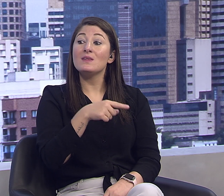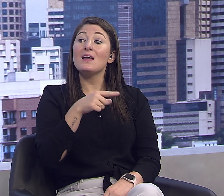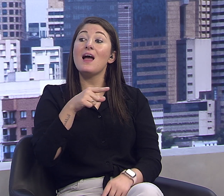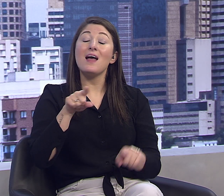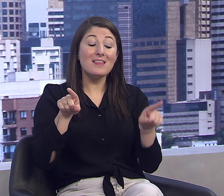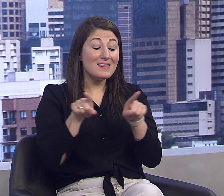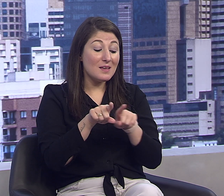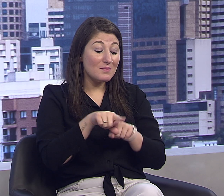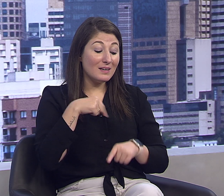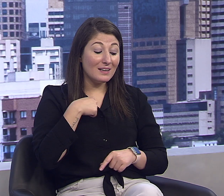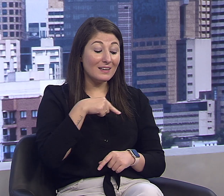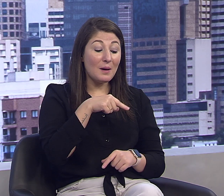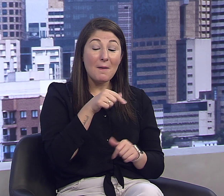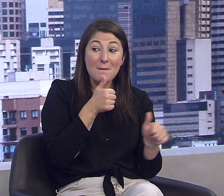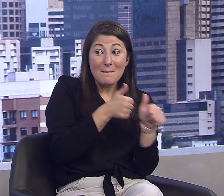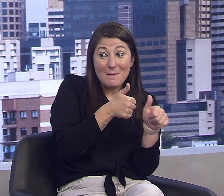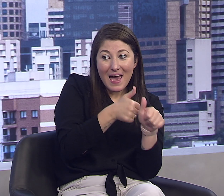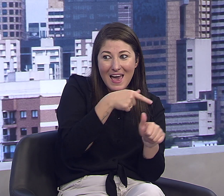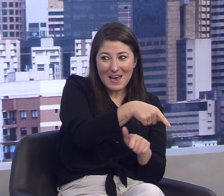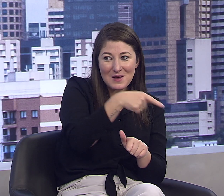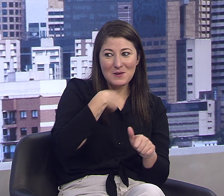essa interrogação.